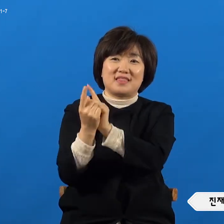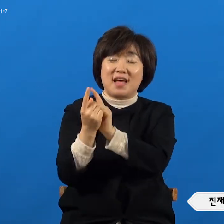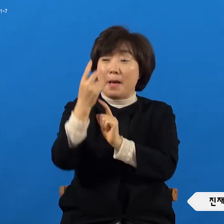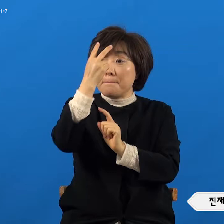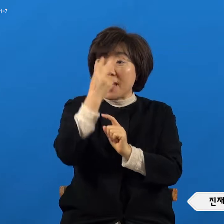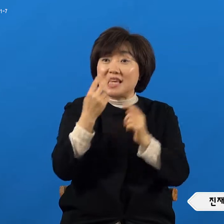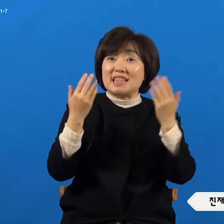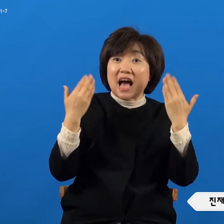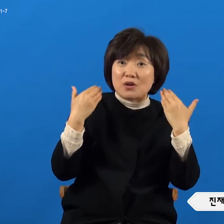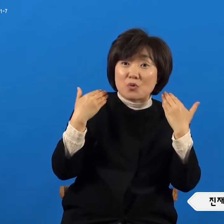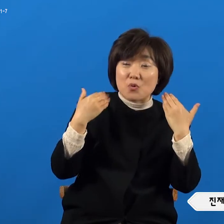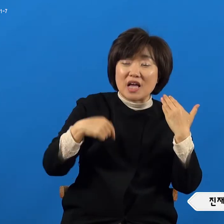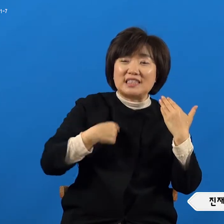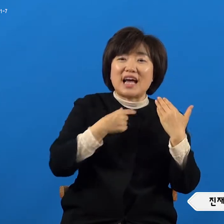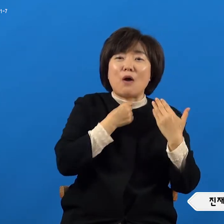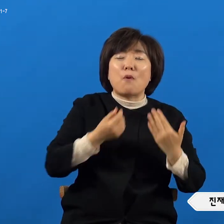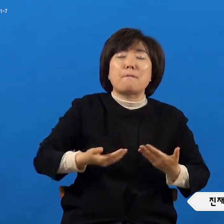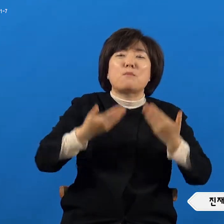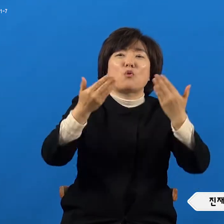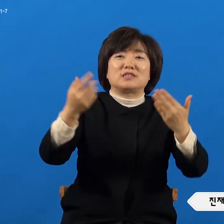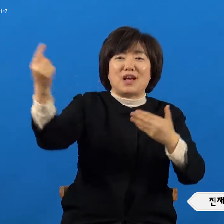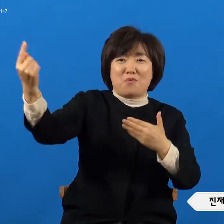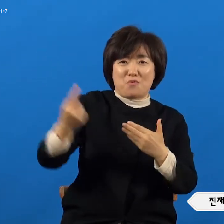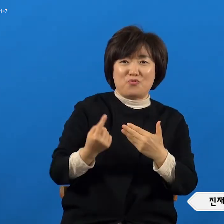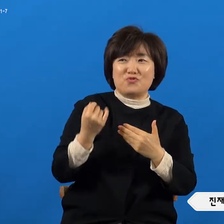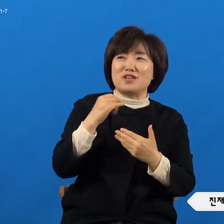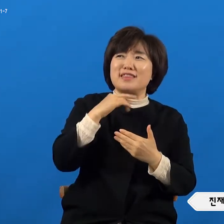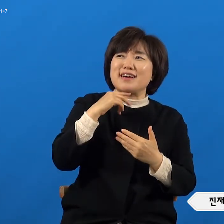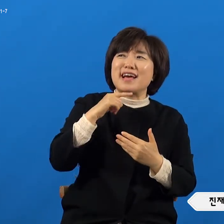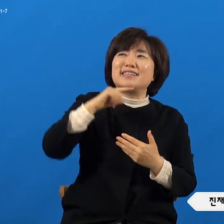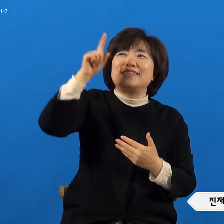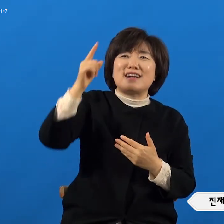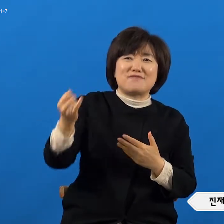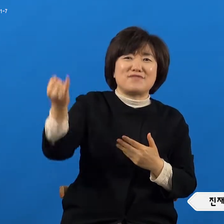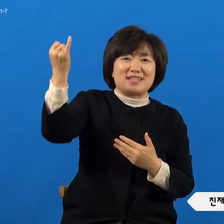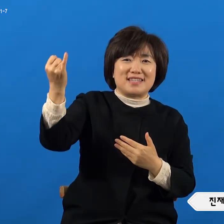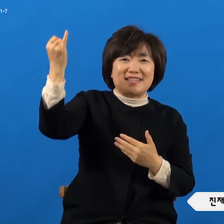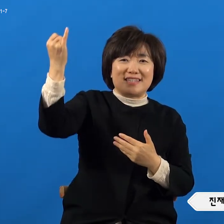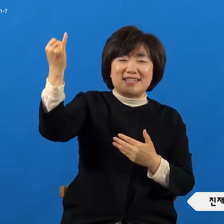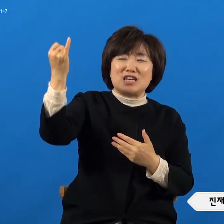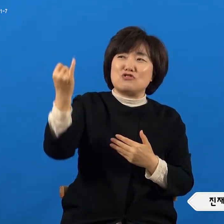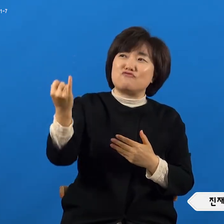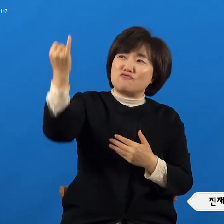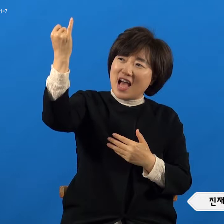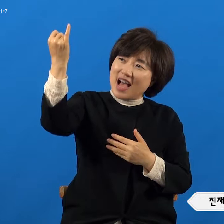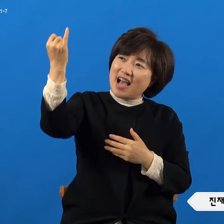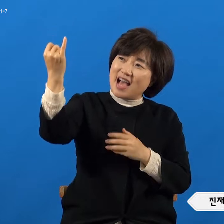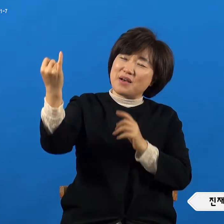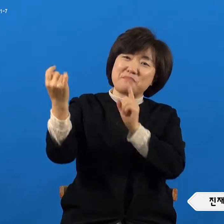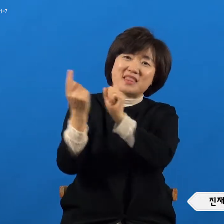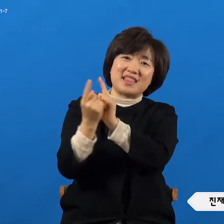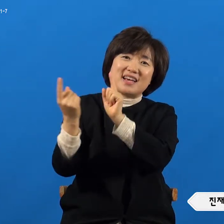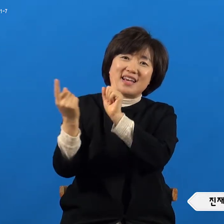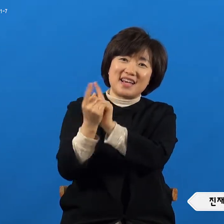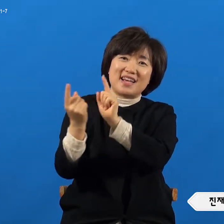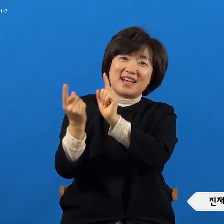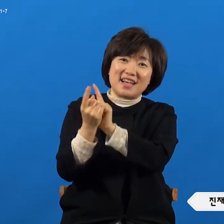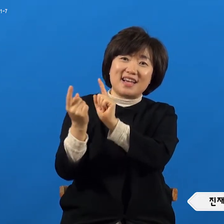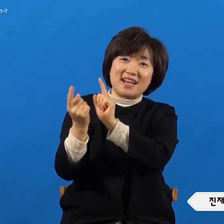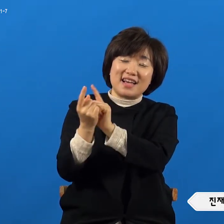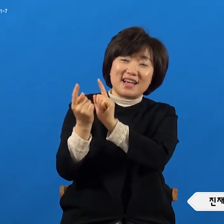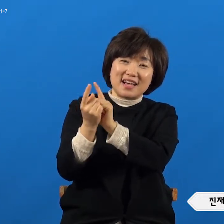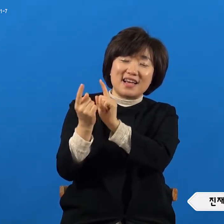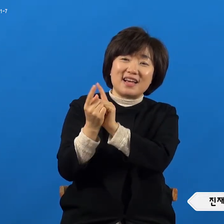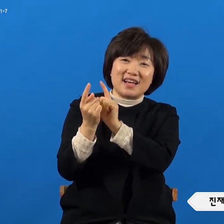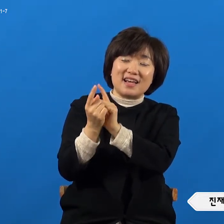학교를 위해 자원봉사로 나온 그 석경숙을 누나로 맞이하는 그는 드디어